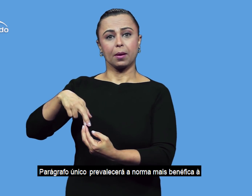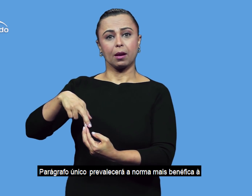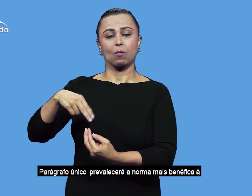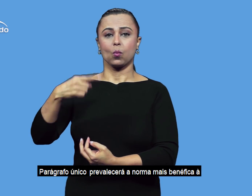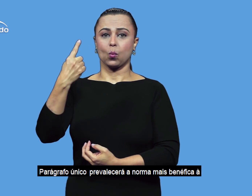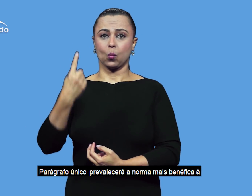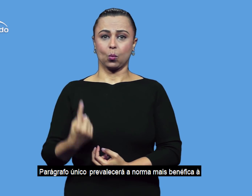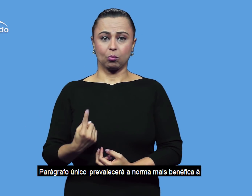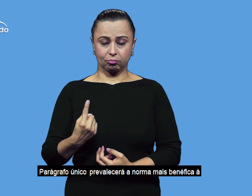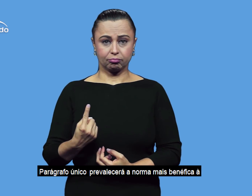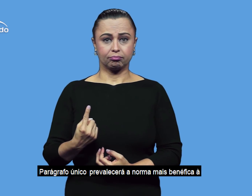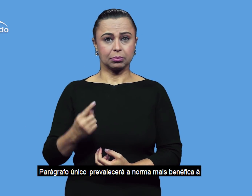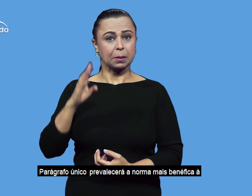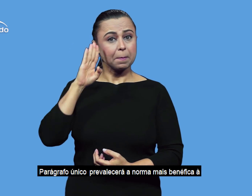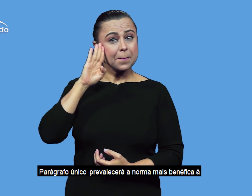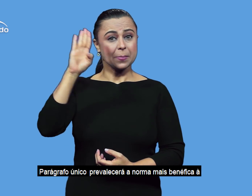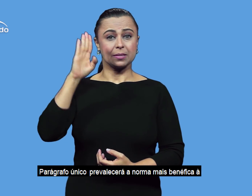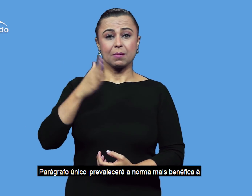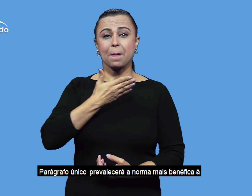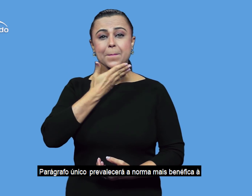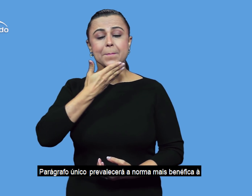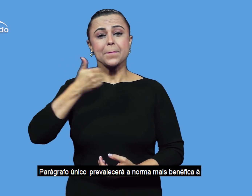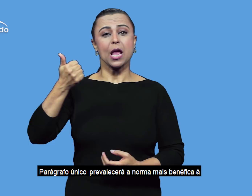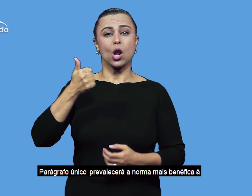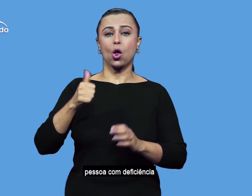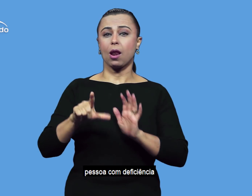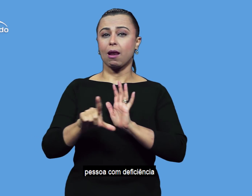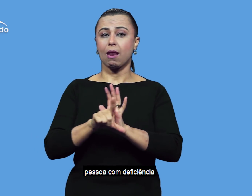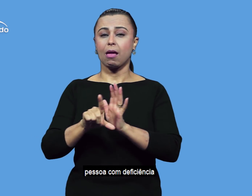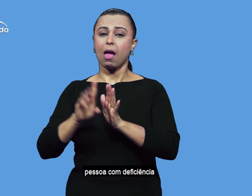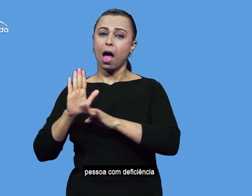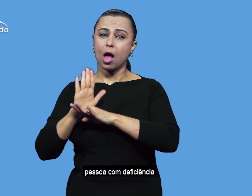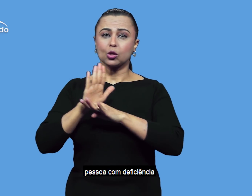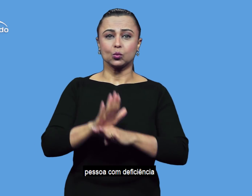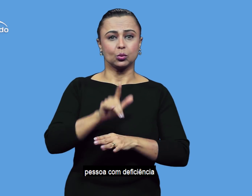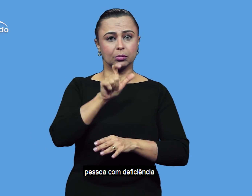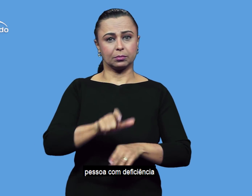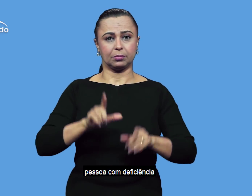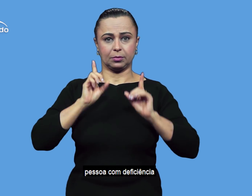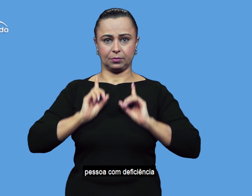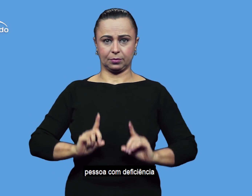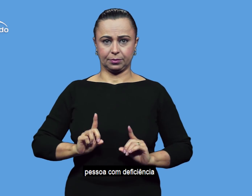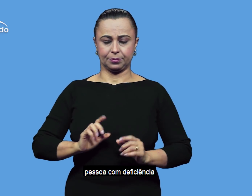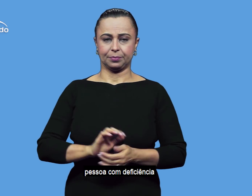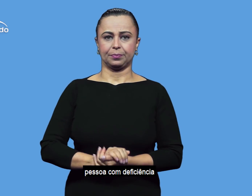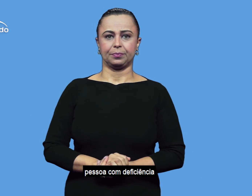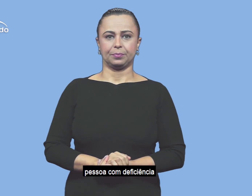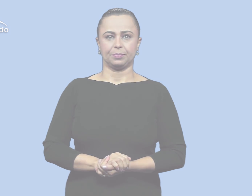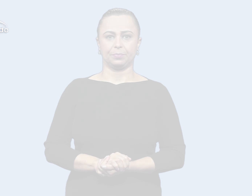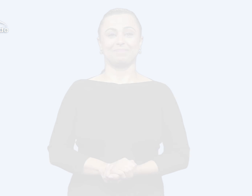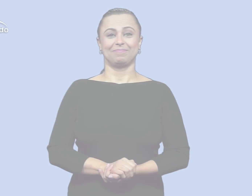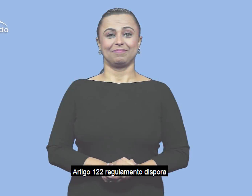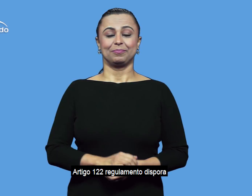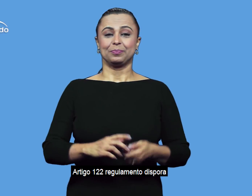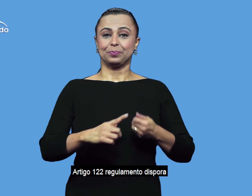prevalecerá a norma mais benéfica à pessoa com deficiência o artigo